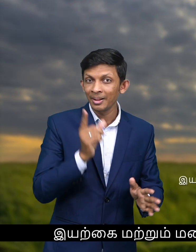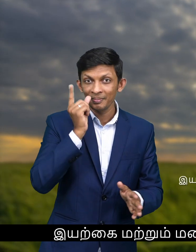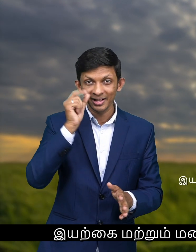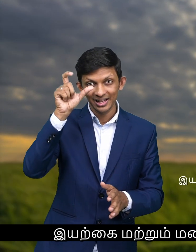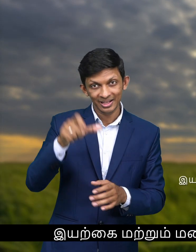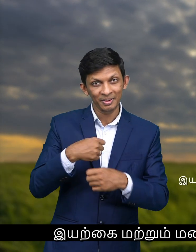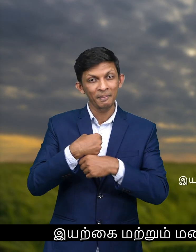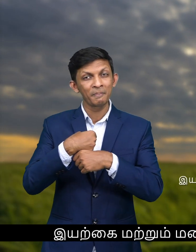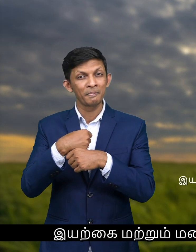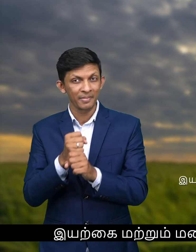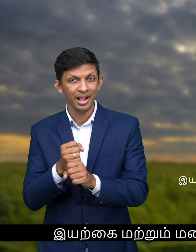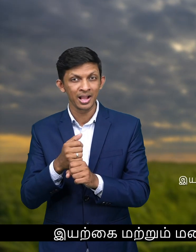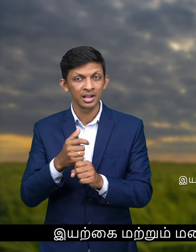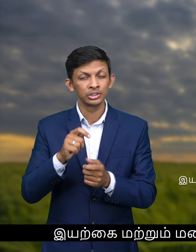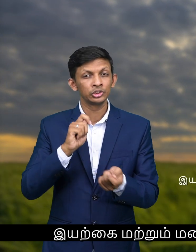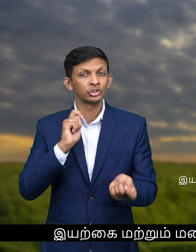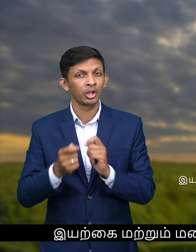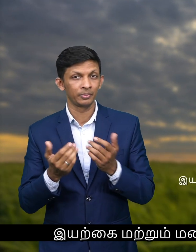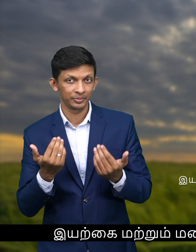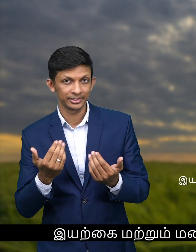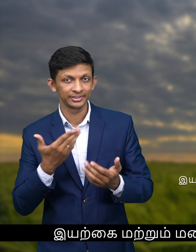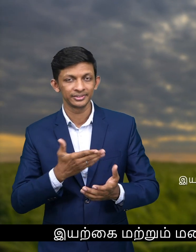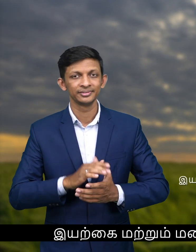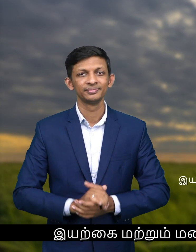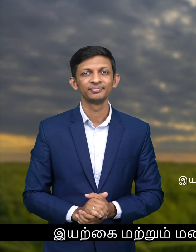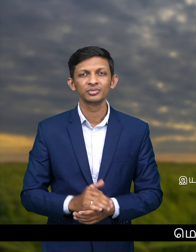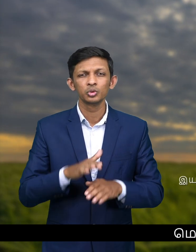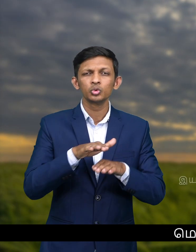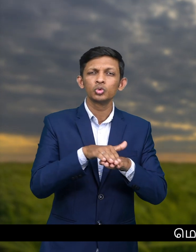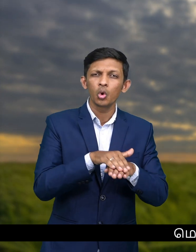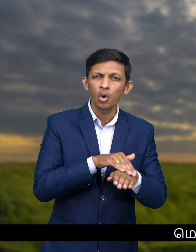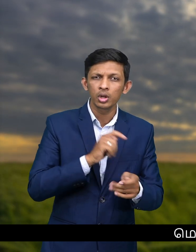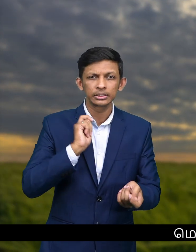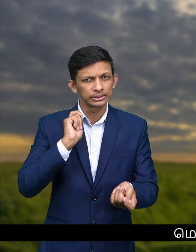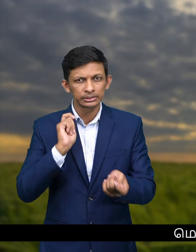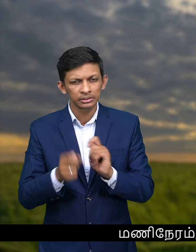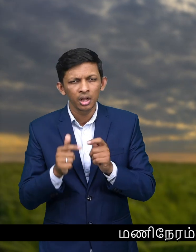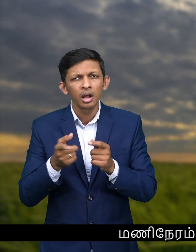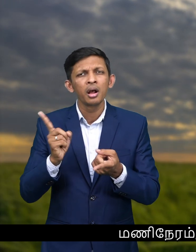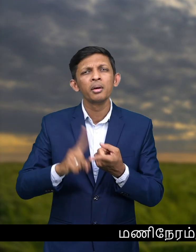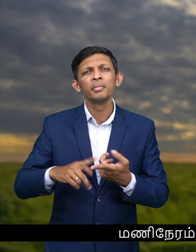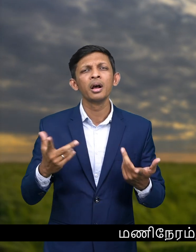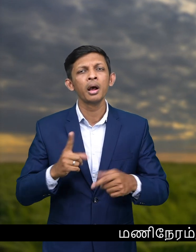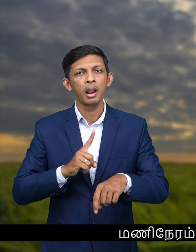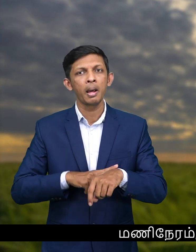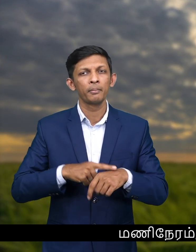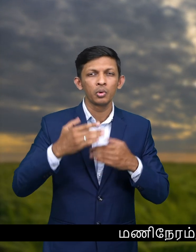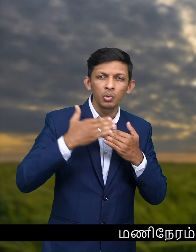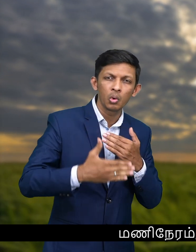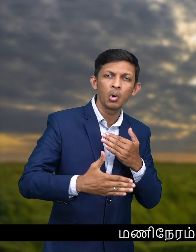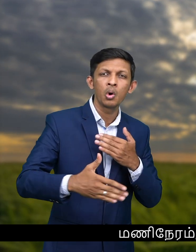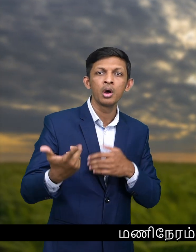இயற்கை மற்றும் மனிதனால் உருவாக்கப்பட்ட மாற்றங்கள். பொதுவான மாற்றங்கள் மணி நேரம்,